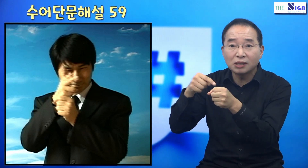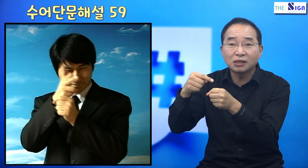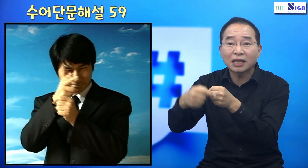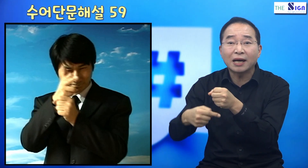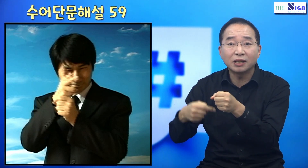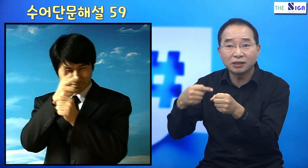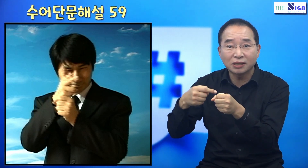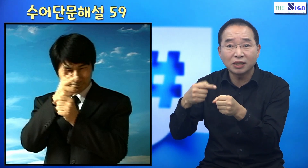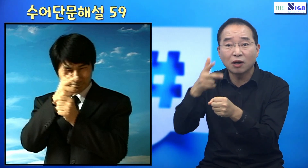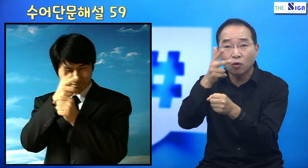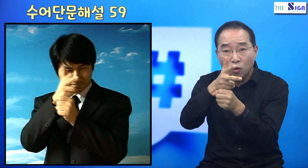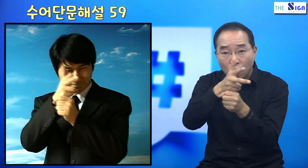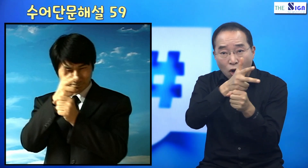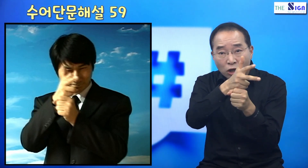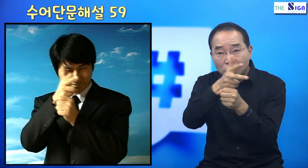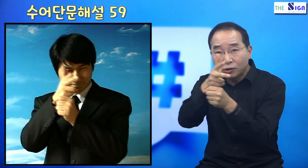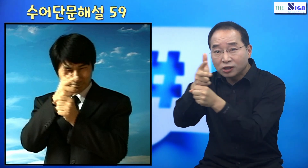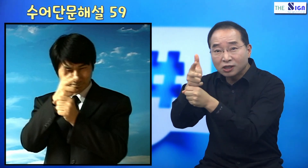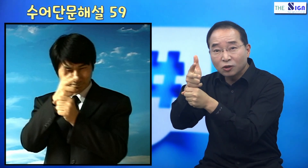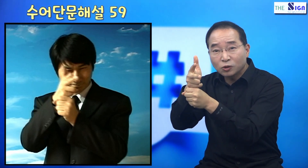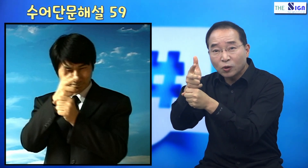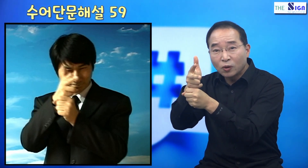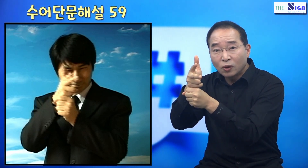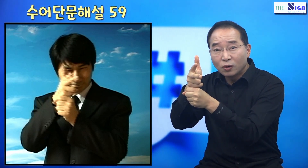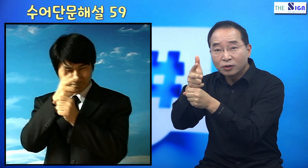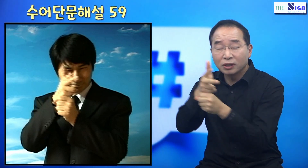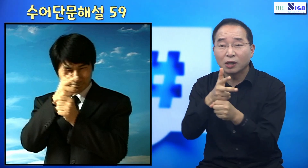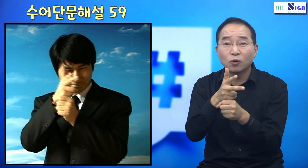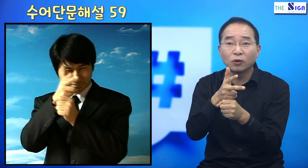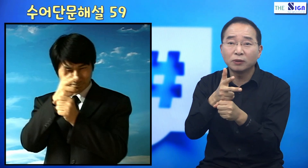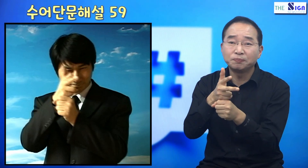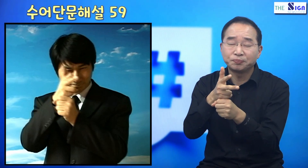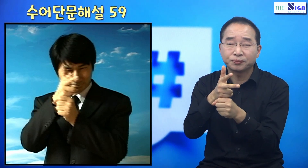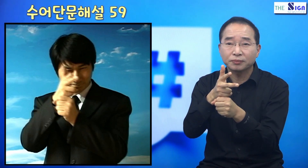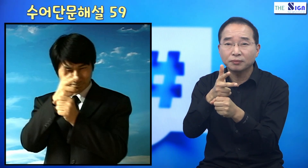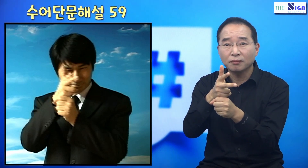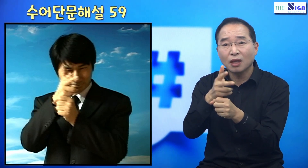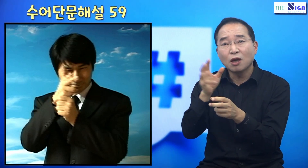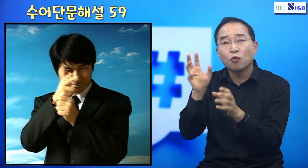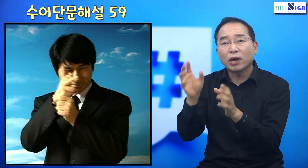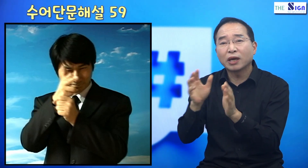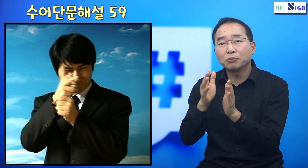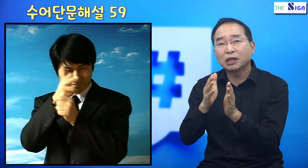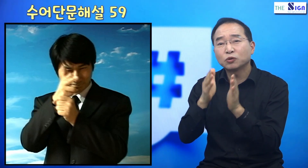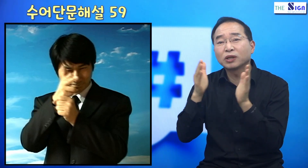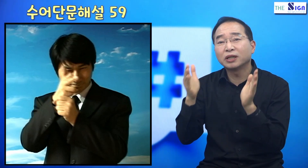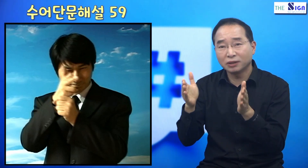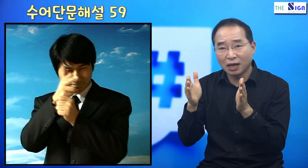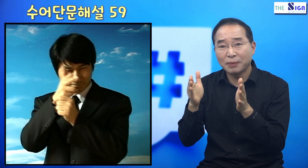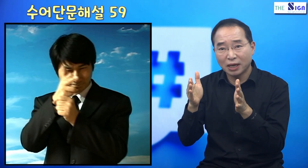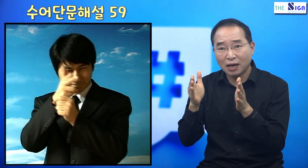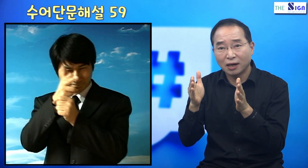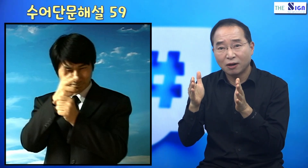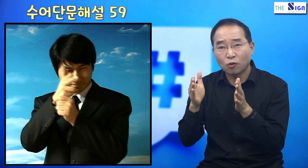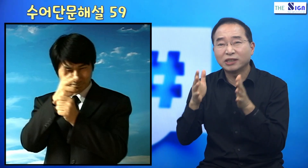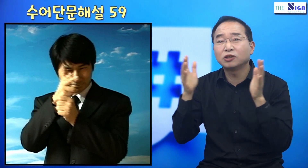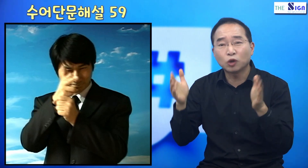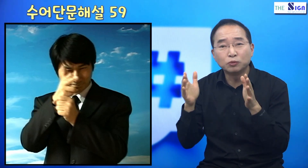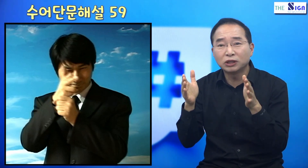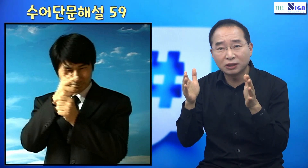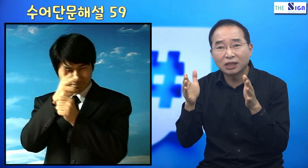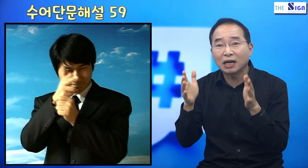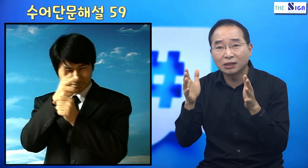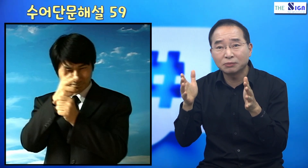되면 이게 이제 다리를 상징하고 그 위에 찍는 거죠. 그러니까 요거는 웹캠보다 좀 큰 카메라,